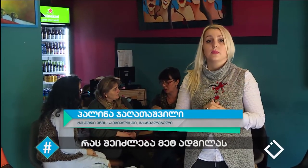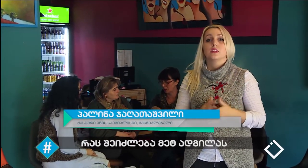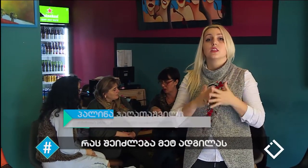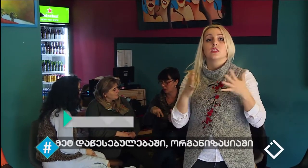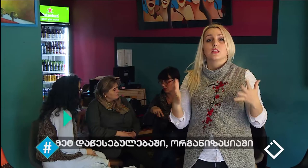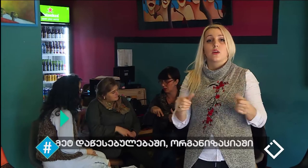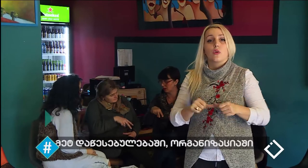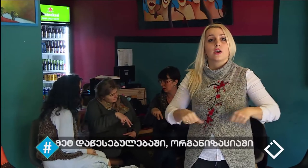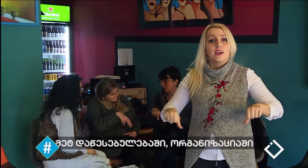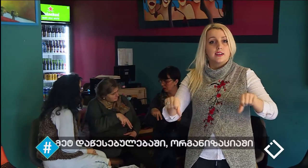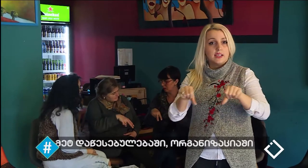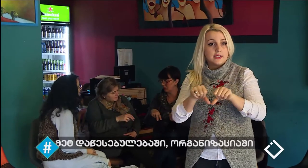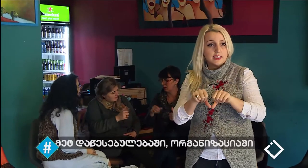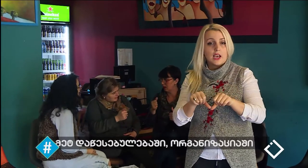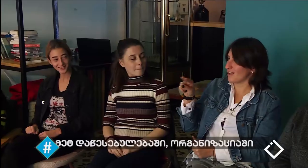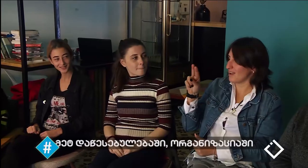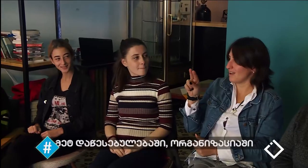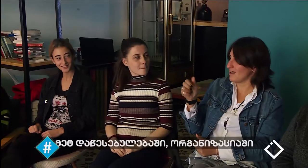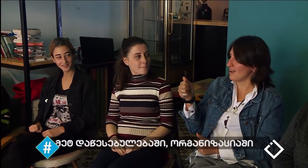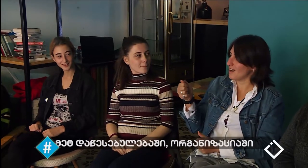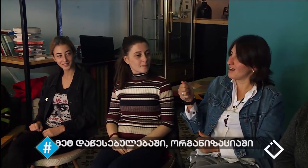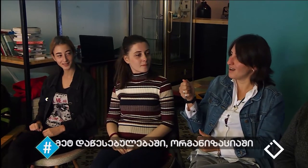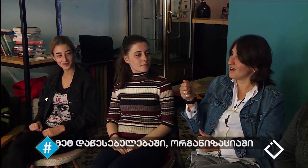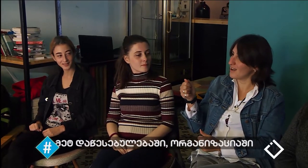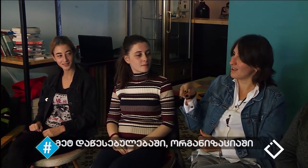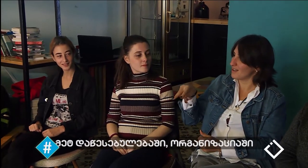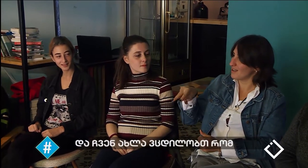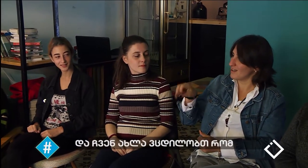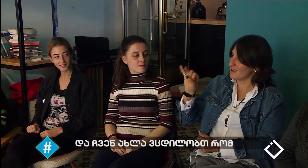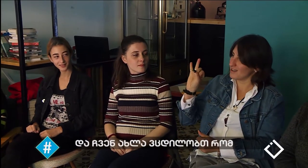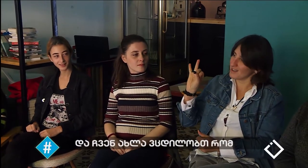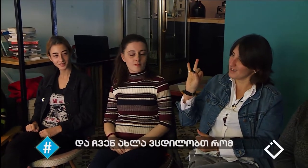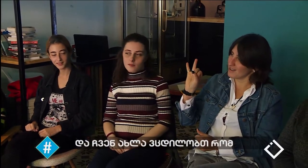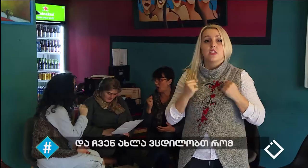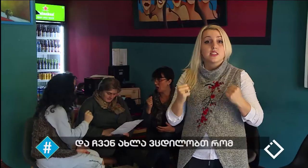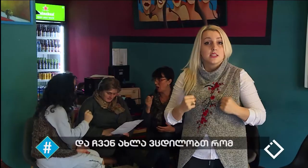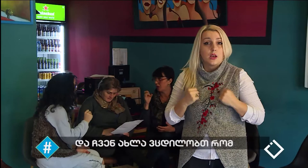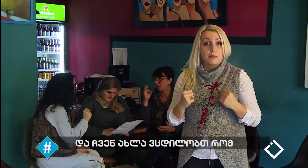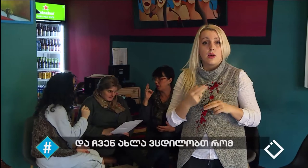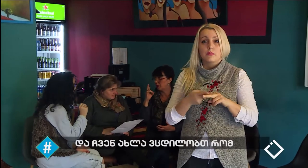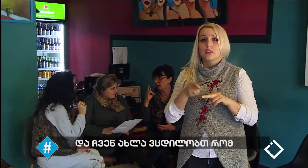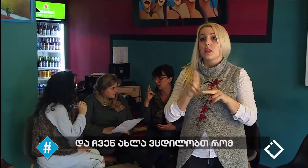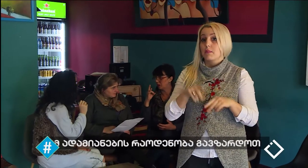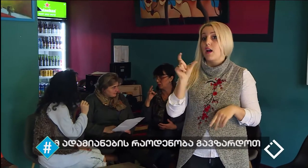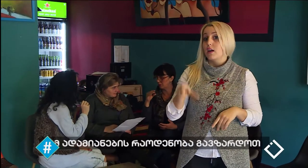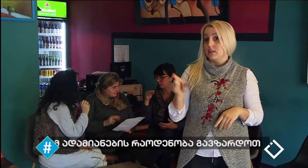მეტ დაწესებულებაში, ორგანიზაციაში და ჩვენ ახლა ვცდილობთ, რომ აი იმ ადამიანების